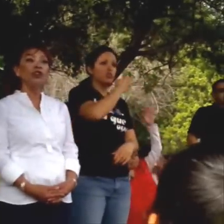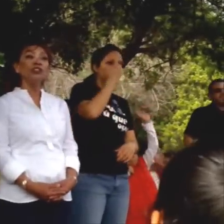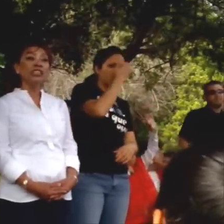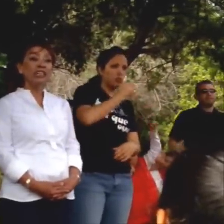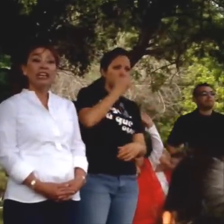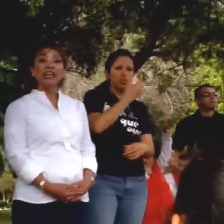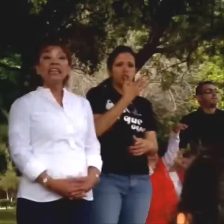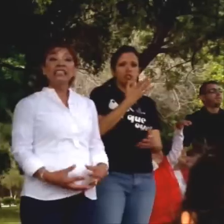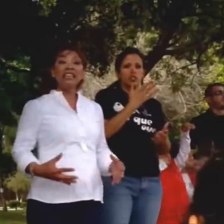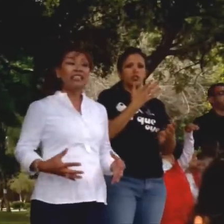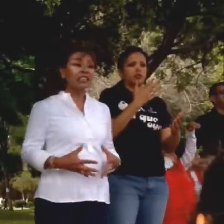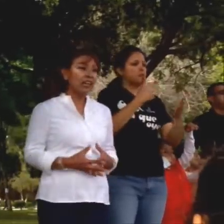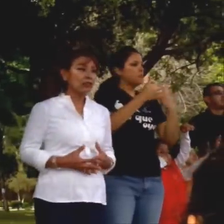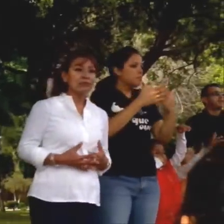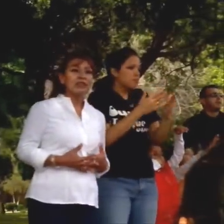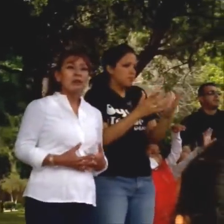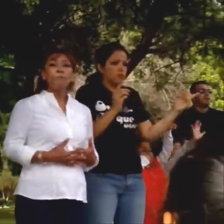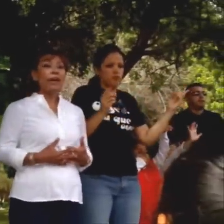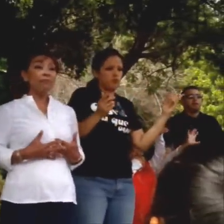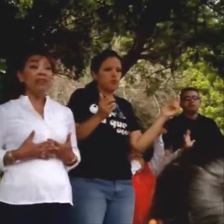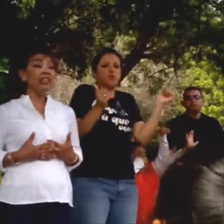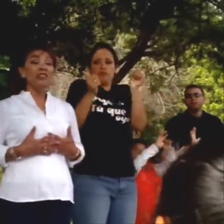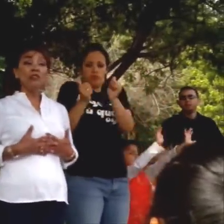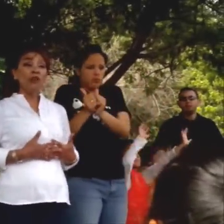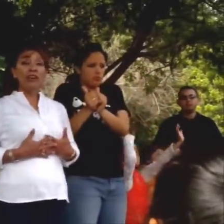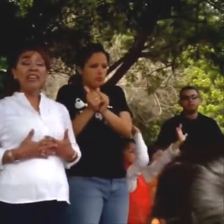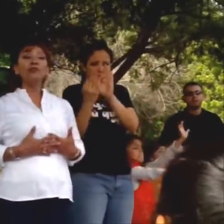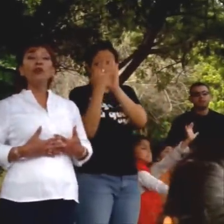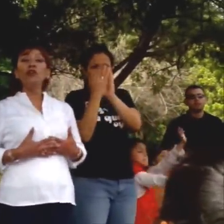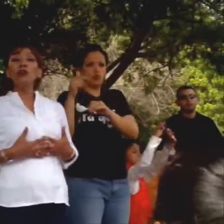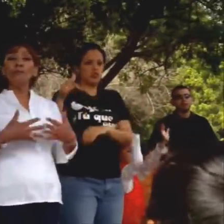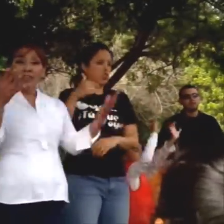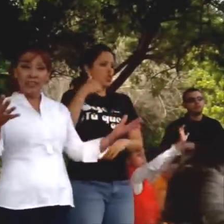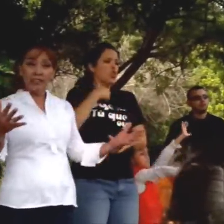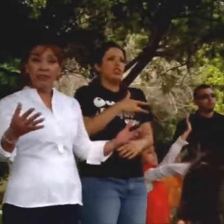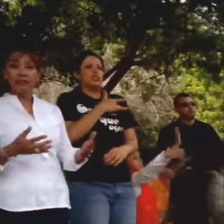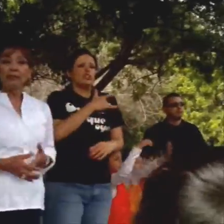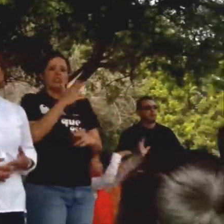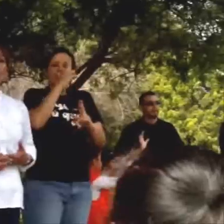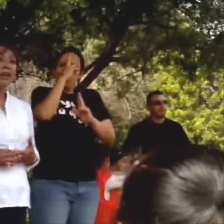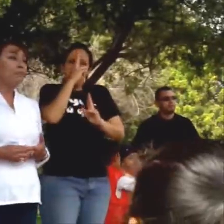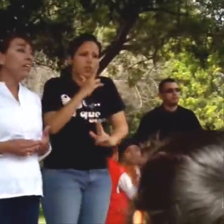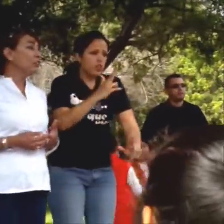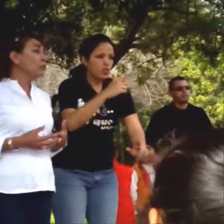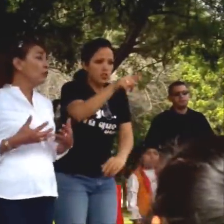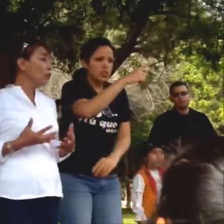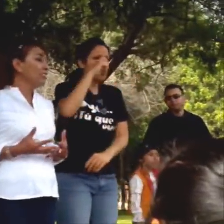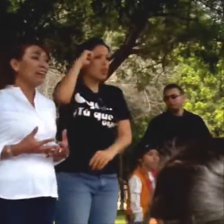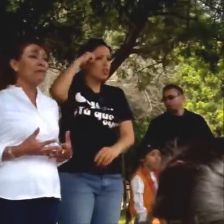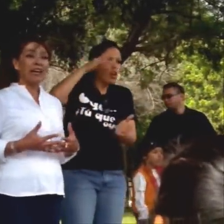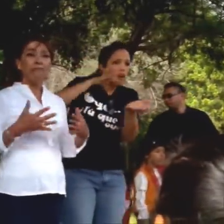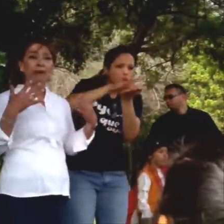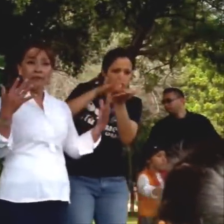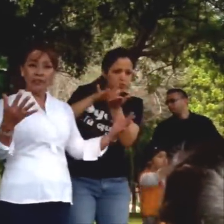momento, todos los que se han acercado. Para mí no es un honor poderles servir. Para mí es un